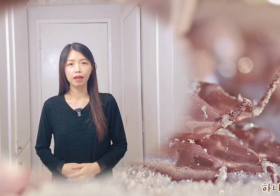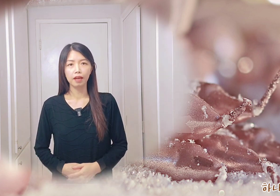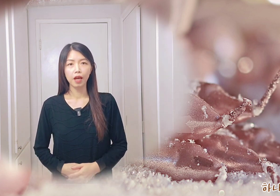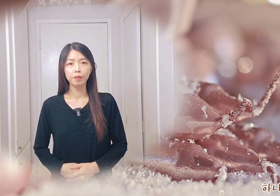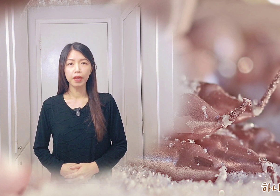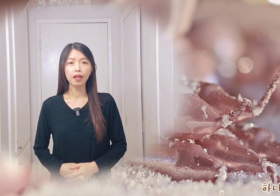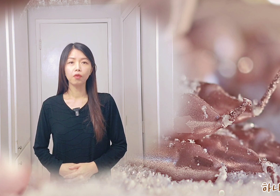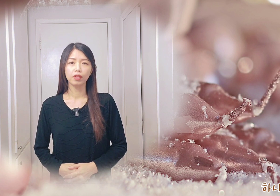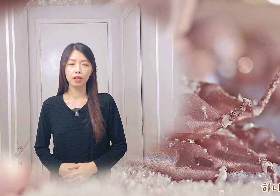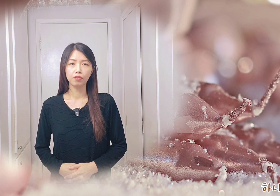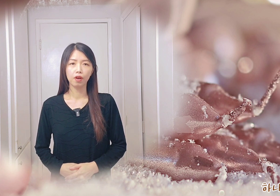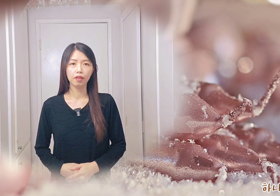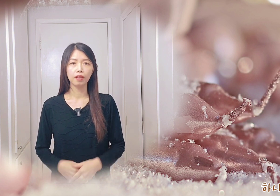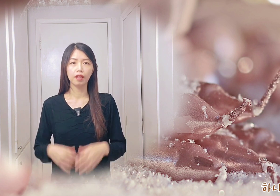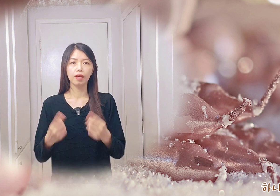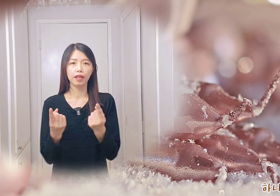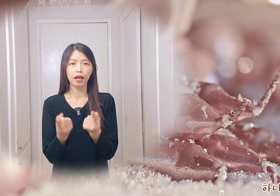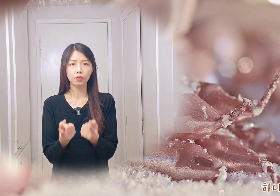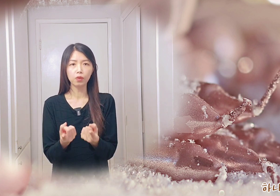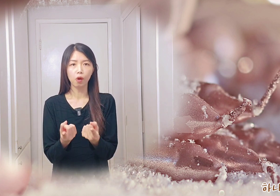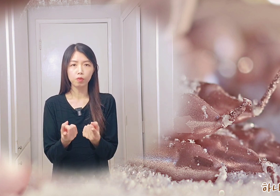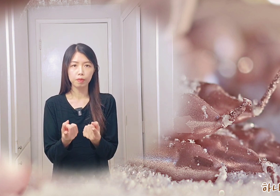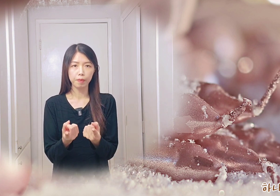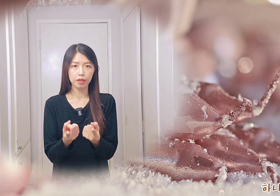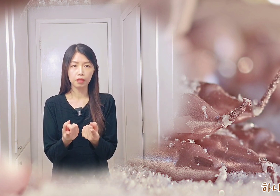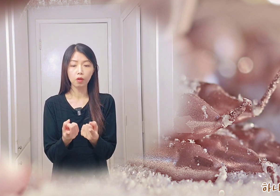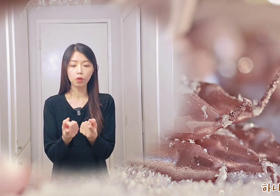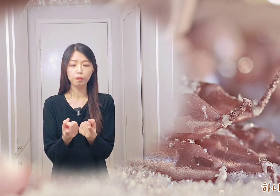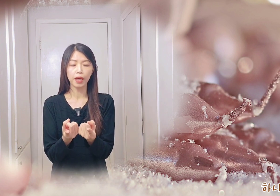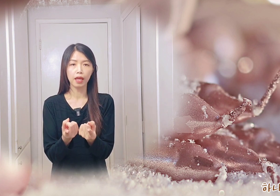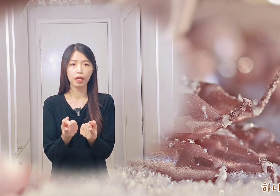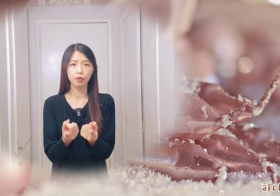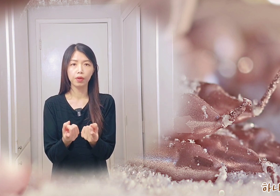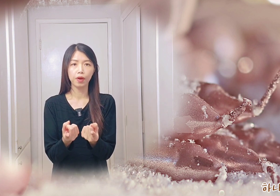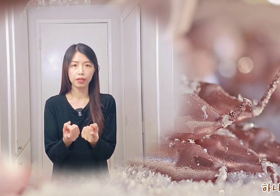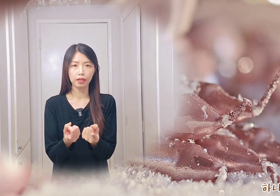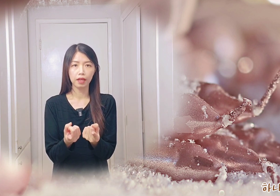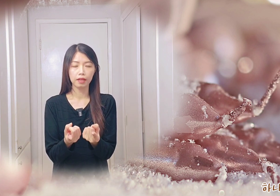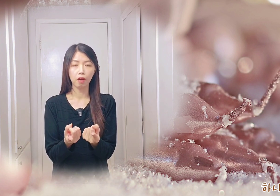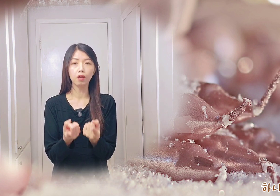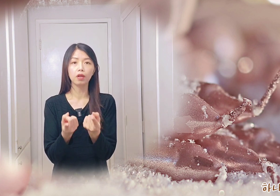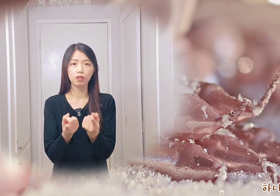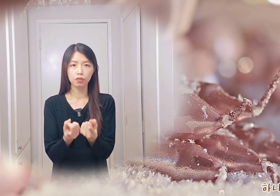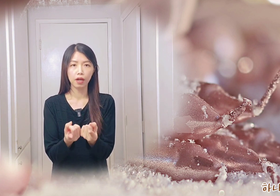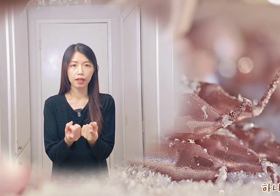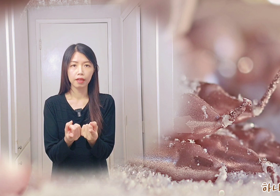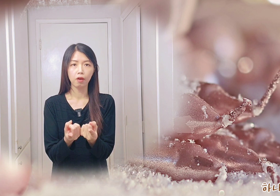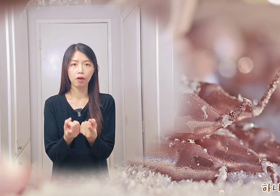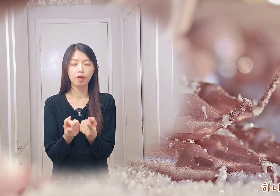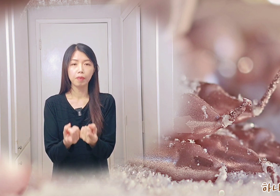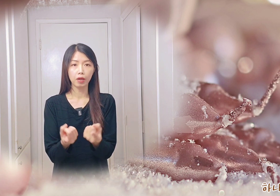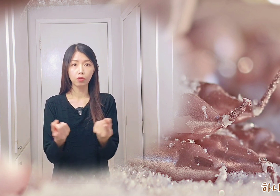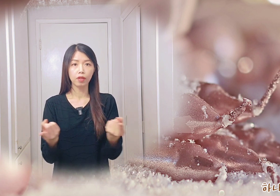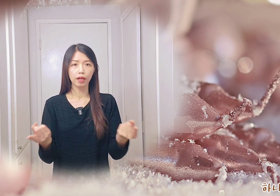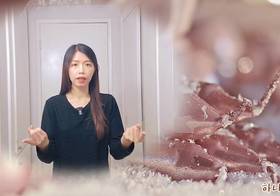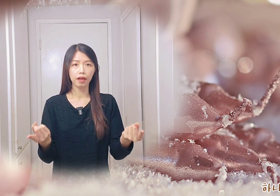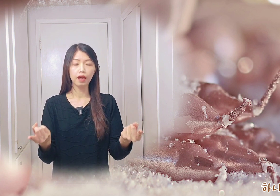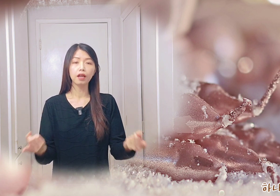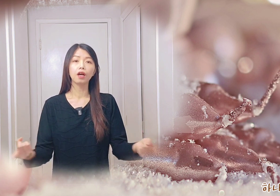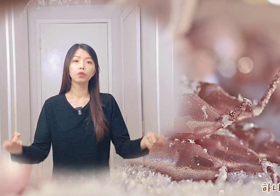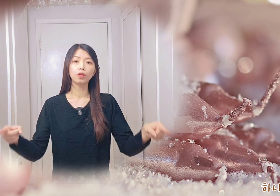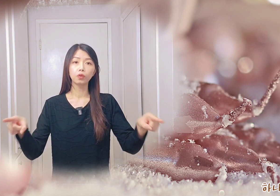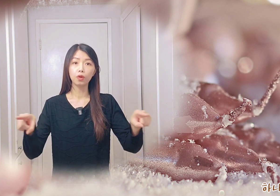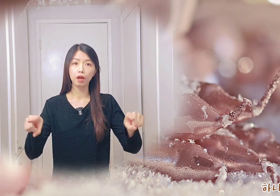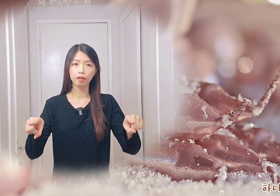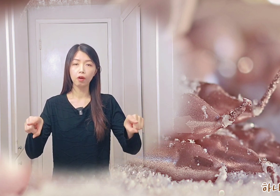함께. 함께라고 한 뜻의 수어는 양손 검지만 펴셔서 손 바닥에 위로 한 상태에서 중간에서 밖으로